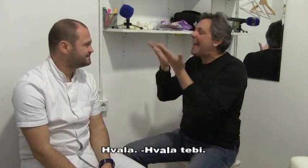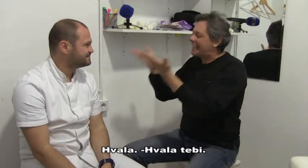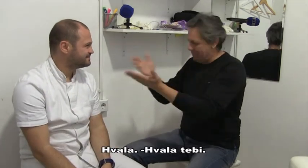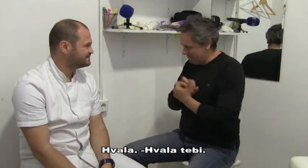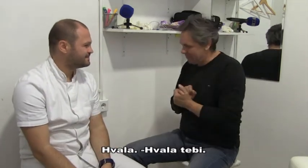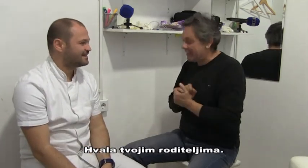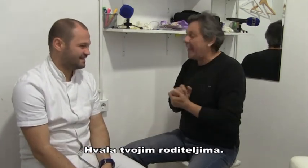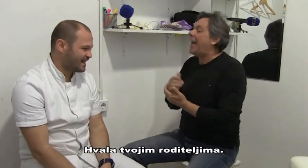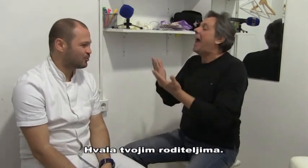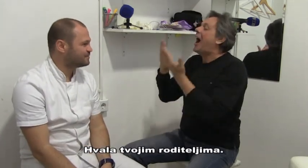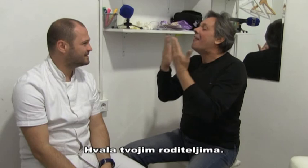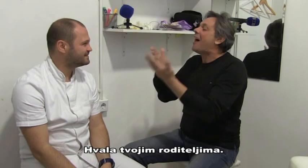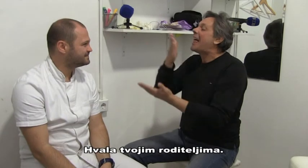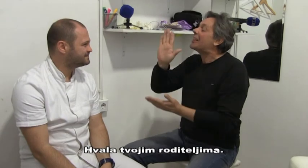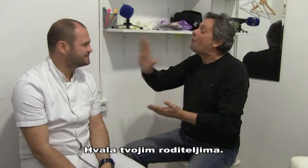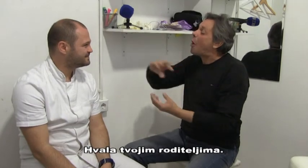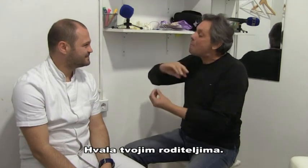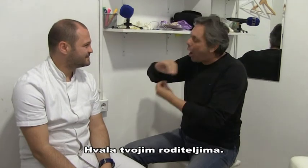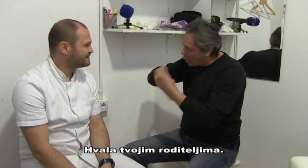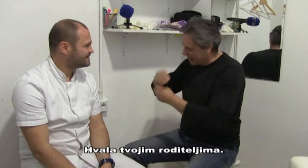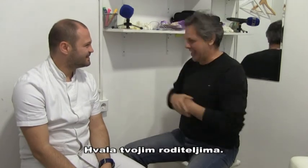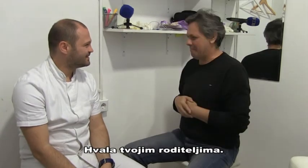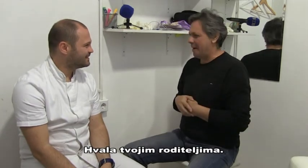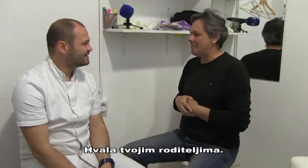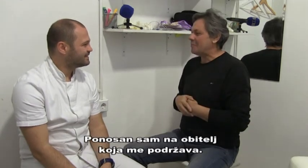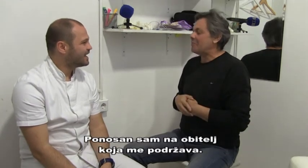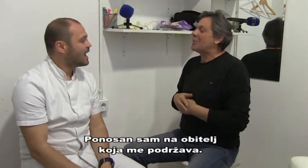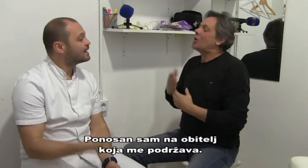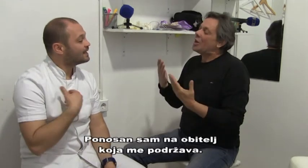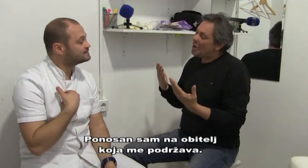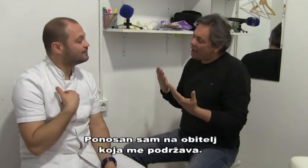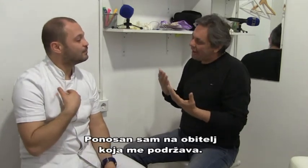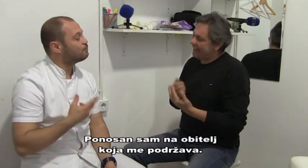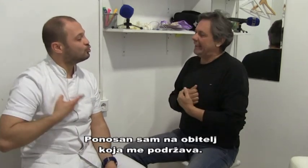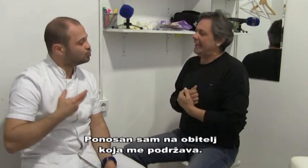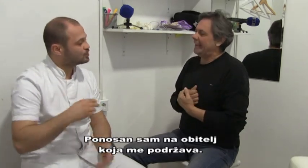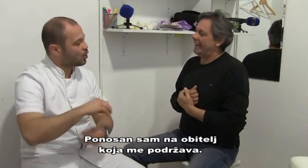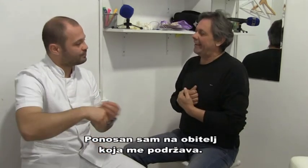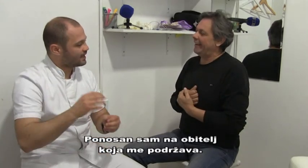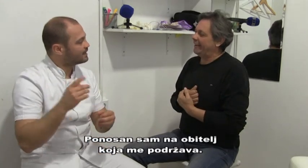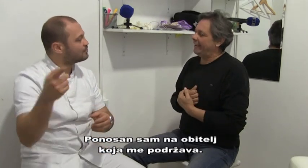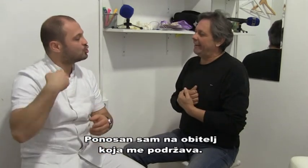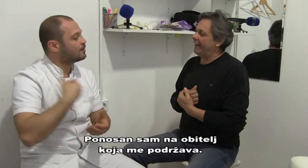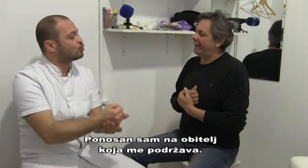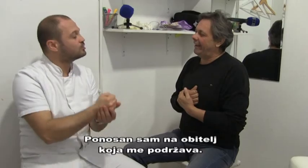tebi. Drago mi je. Hvala tvojim roditeljima. Ja ste puno u tom penemljom